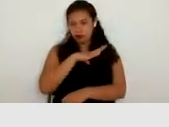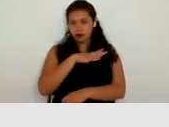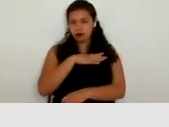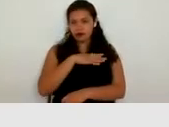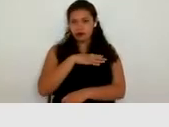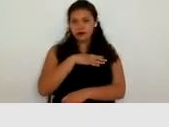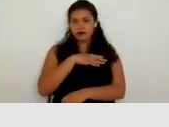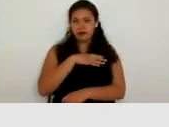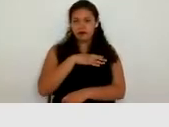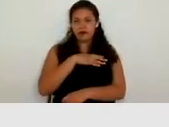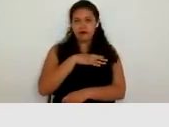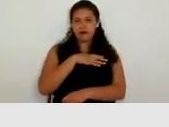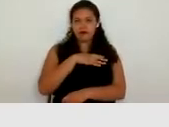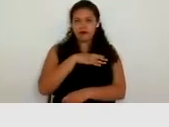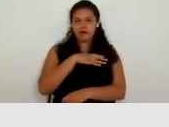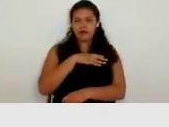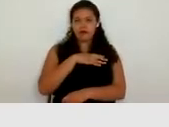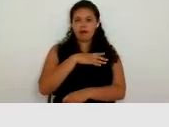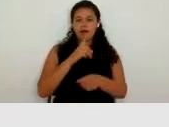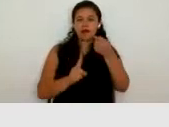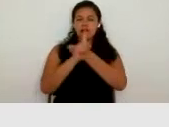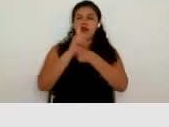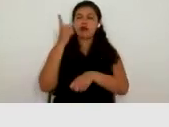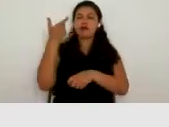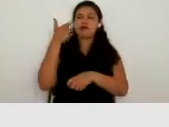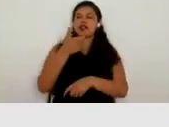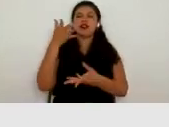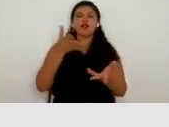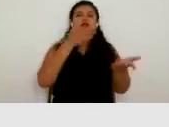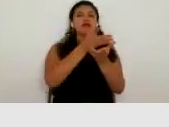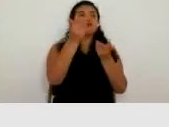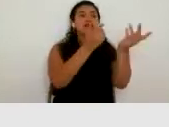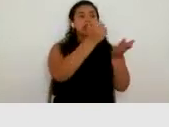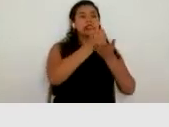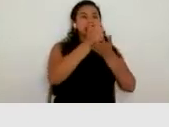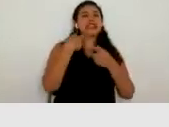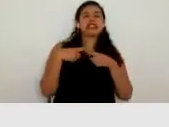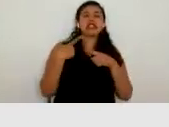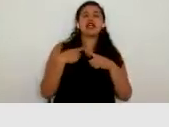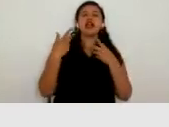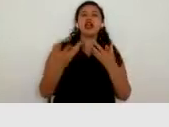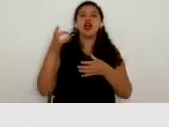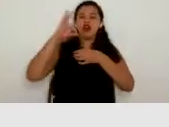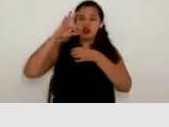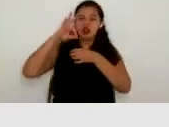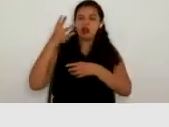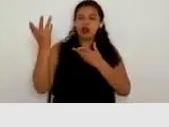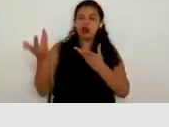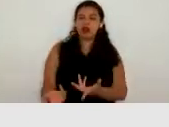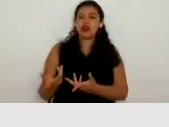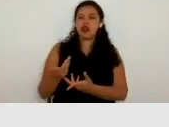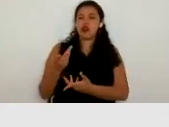cuando tienen problemas económicos a quien recurre ahorran empeño a la tarjeta de crédito préstamos familiares